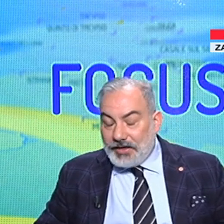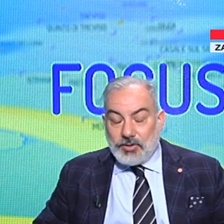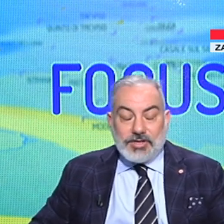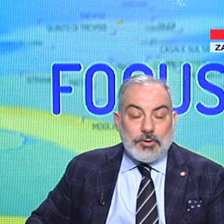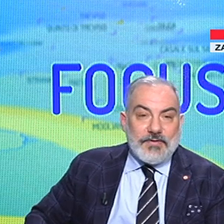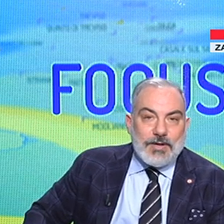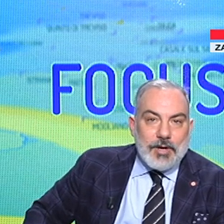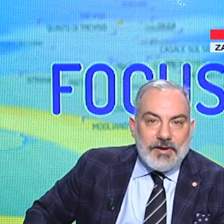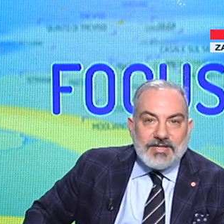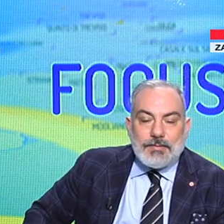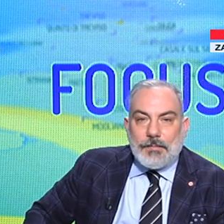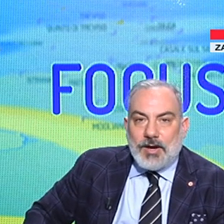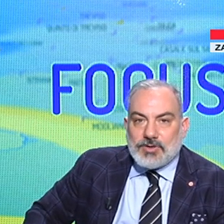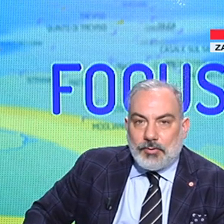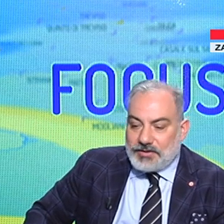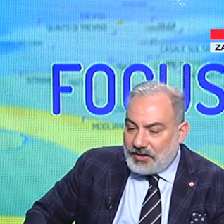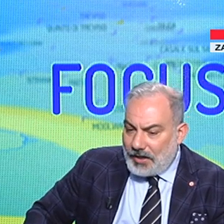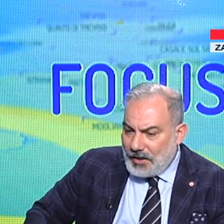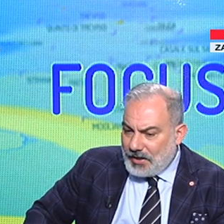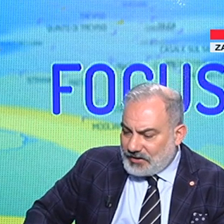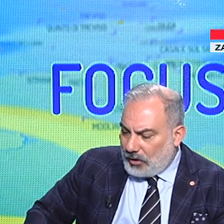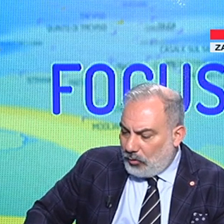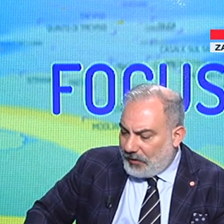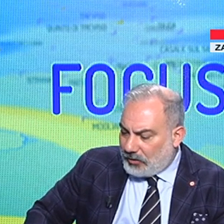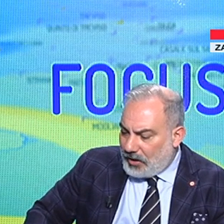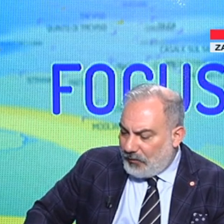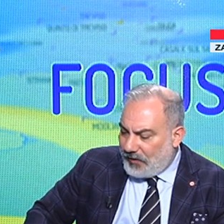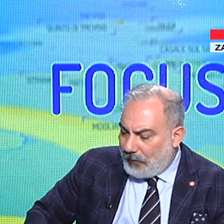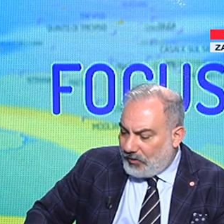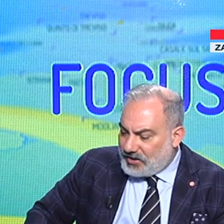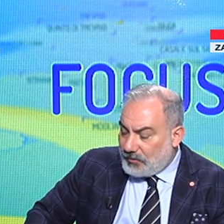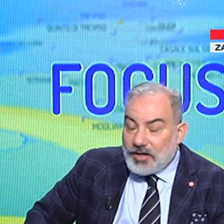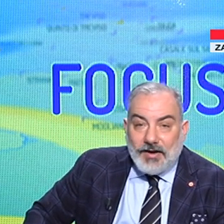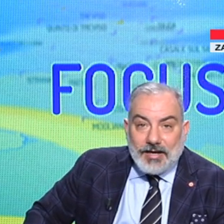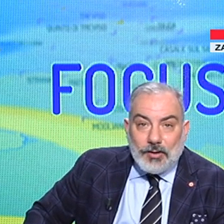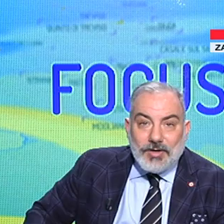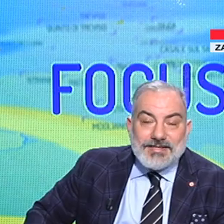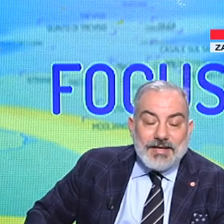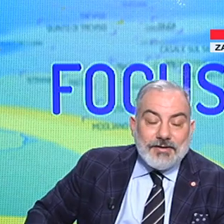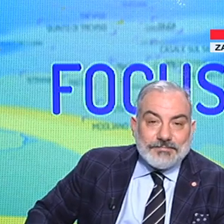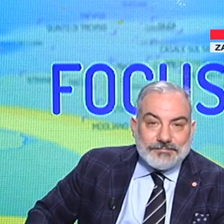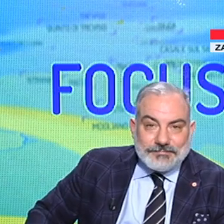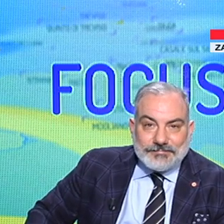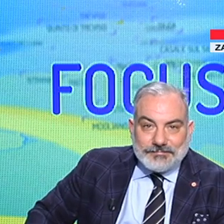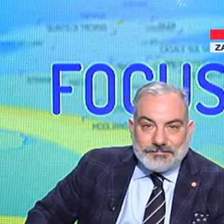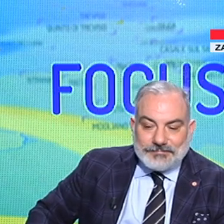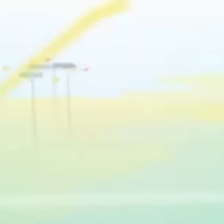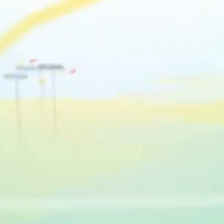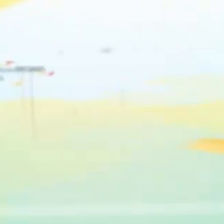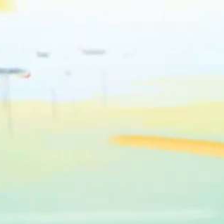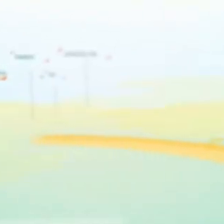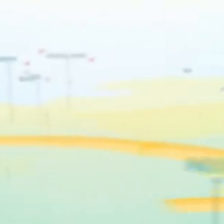alcun rischio. Adesso noi facciamo una brevissima pausa pubblicitaria, state con noi perché torniamo fra pochissimo e arriva anche Luca Zaia.